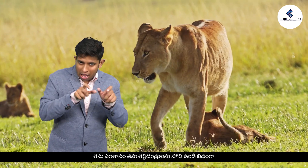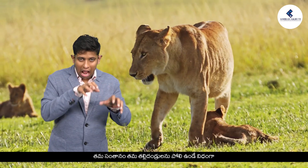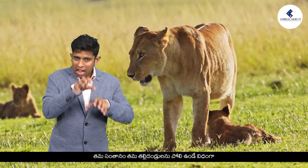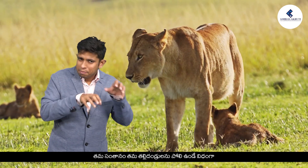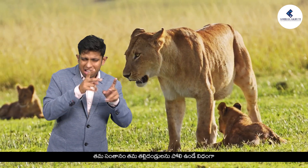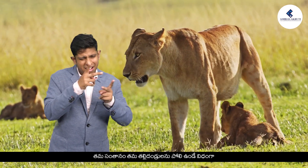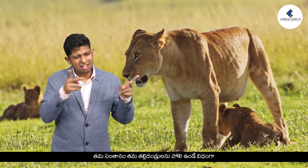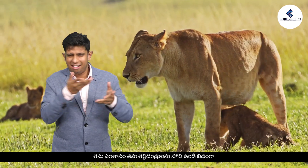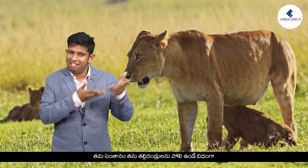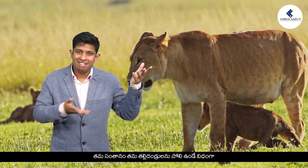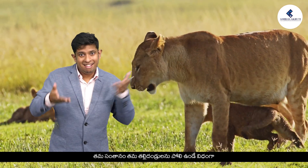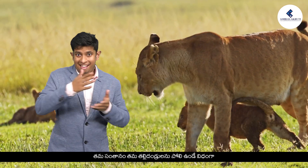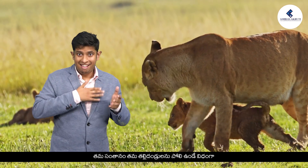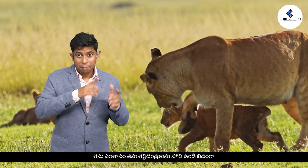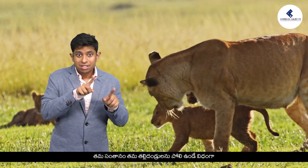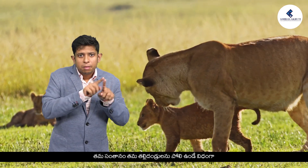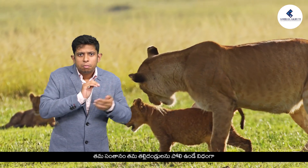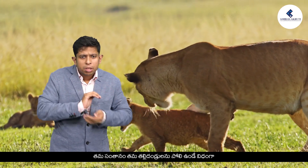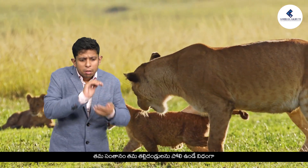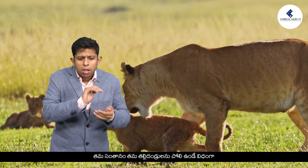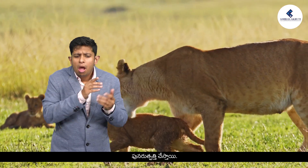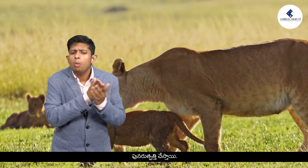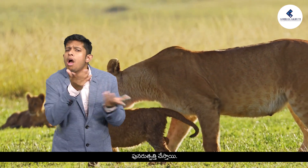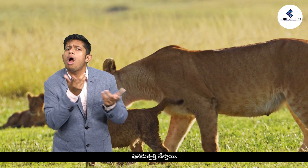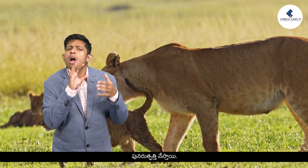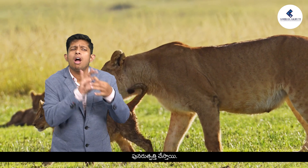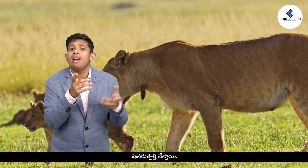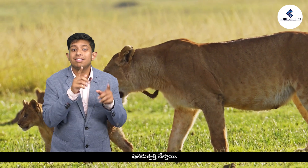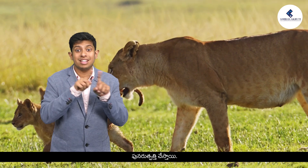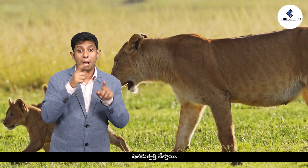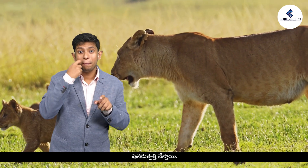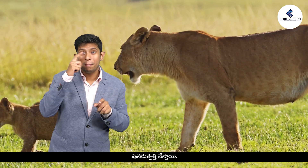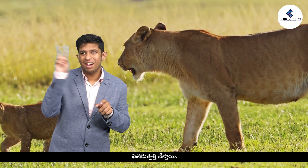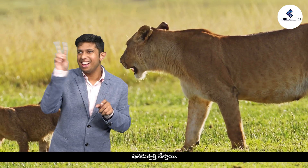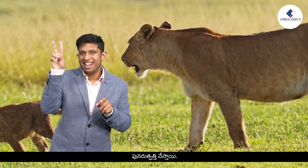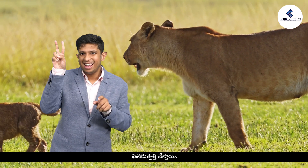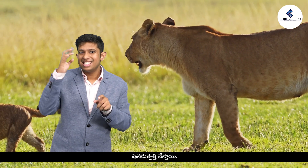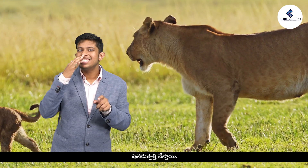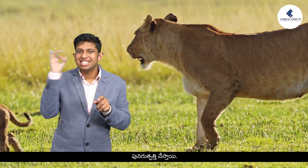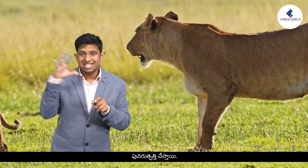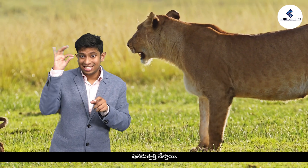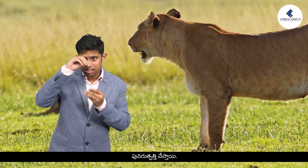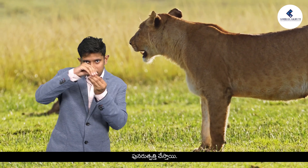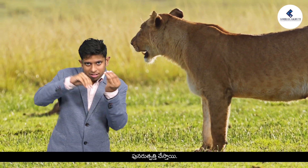తమ సంతానం తమ తల్లిదండ్రులను పోలి ఉండే విధంగా పునరుత్పత్తి చేస్తాయి.